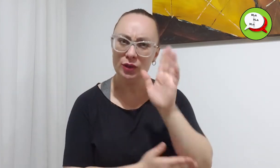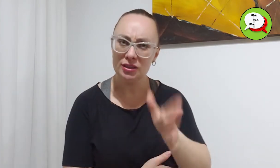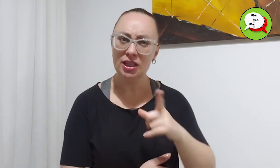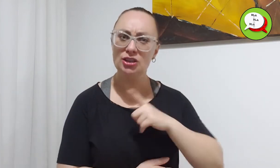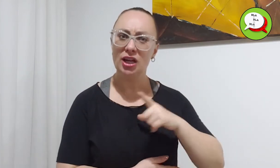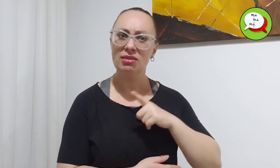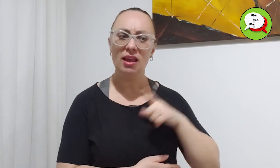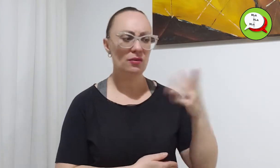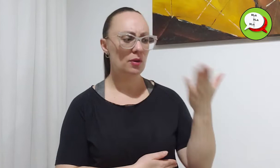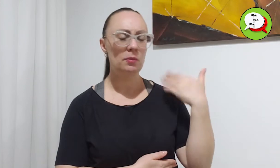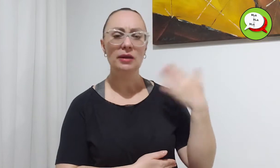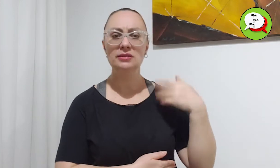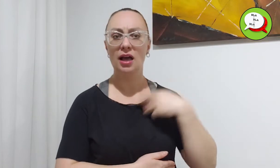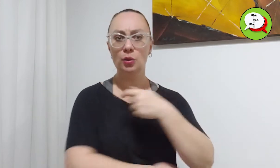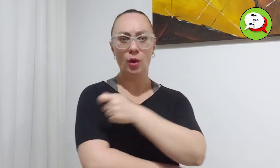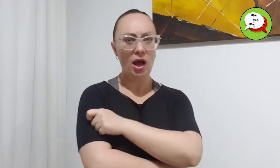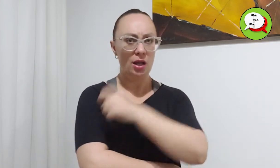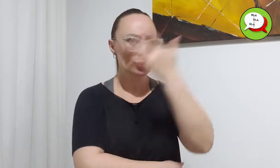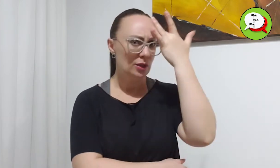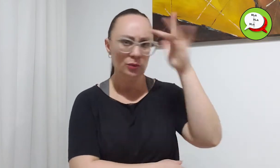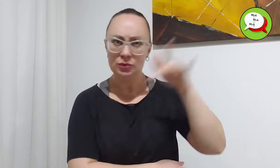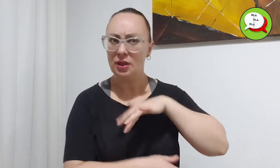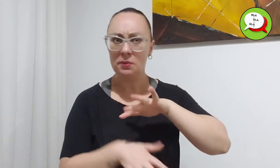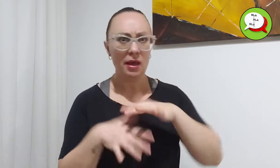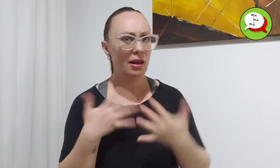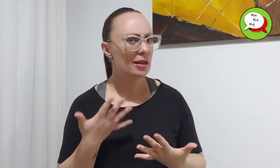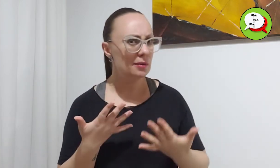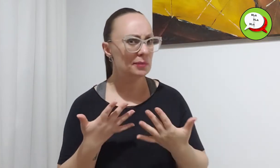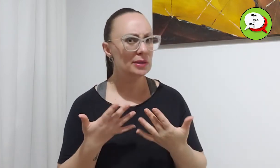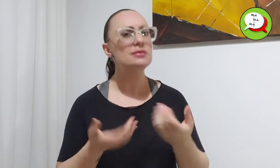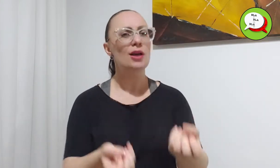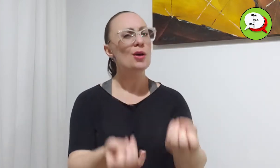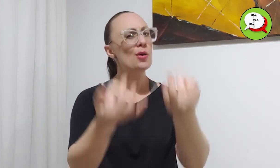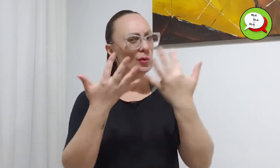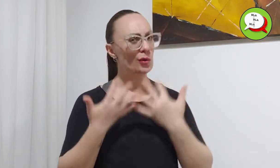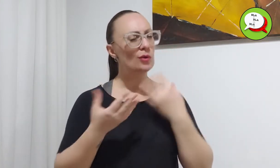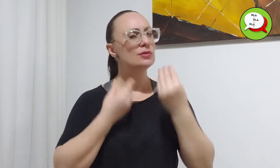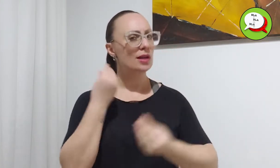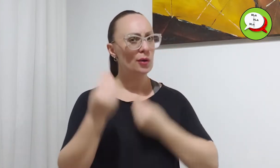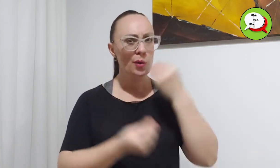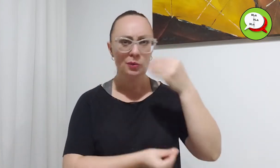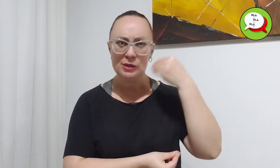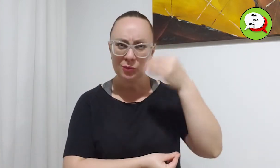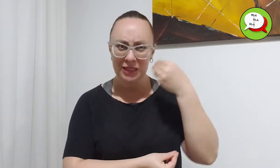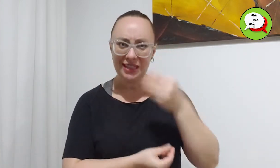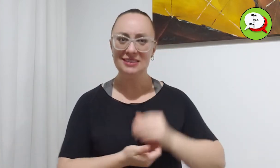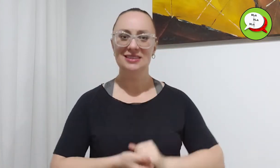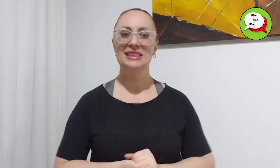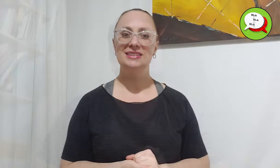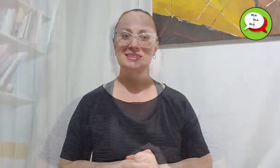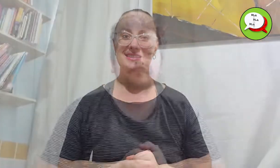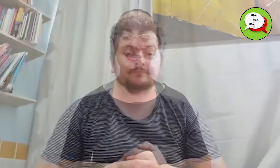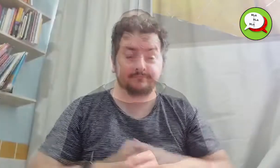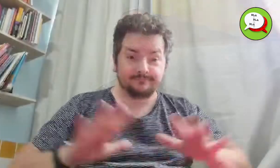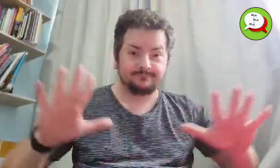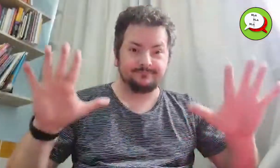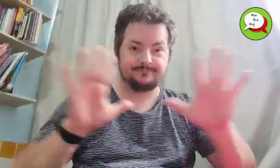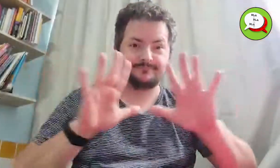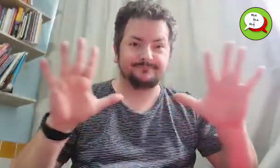teve algum aluno que não sabia Libras? Conta pra gente como foi essa experiência? Olá,